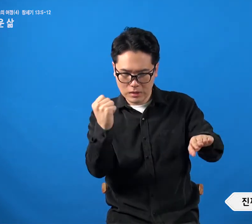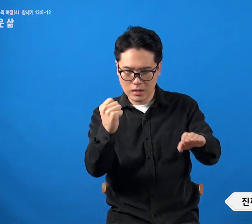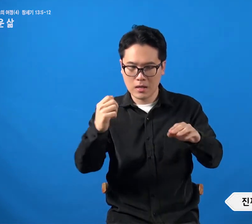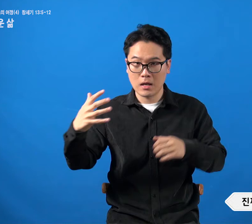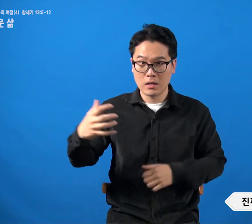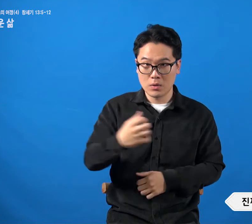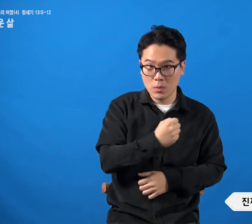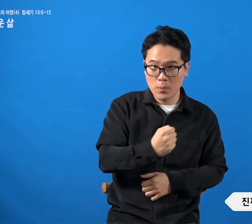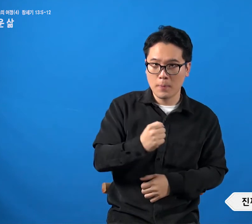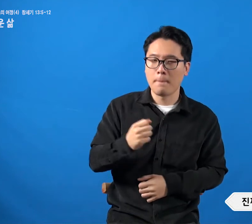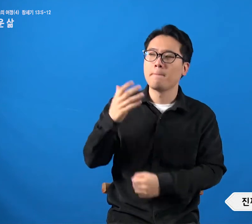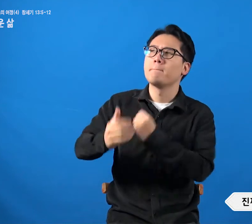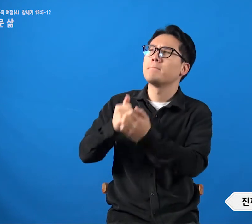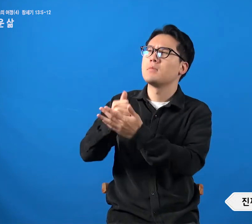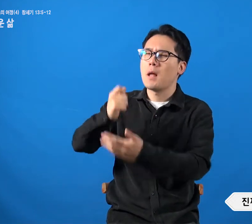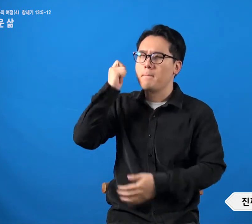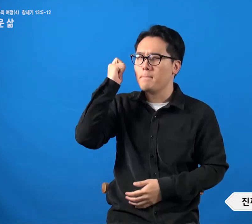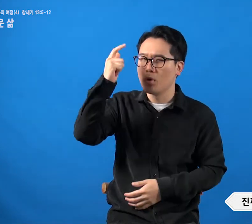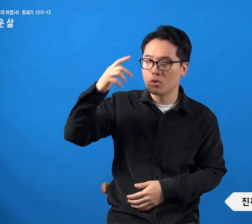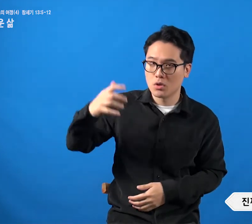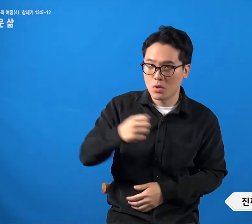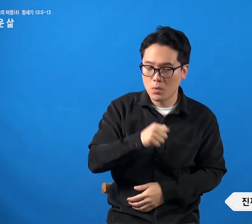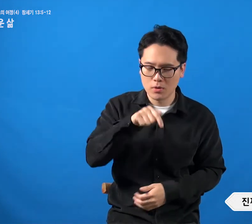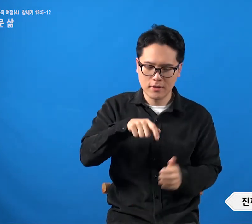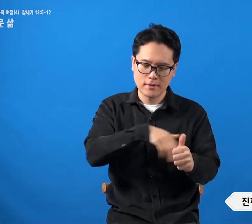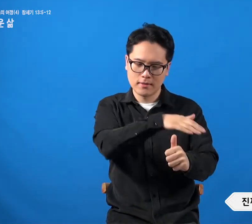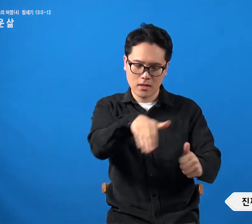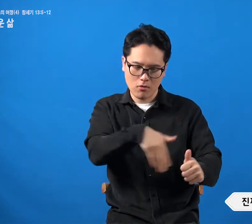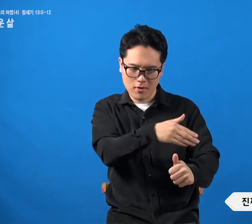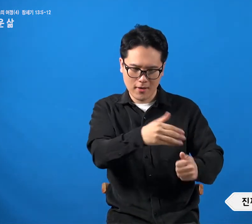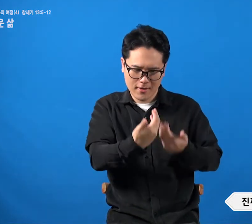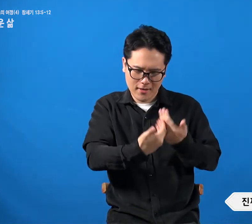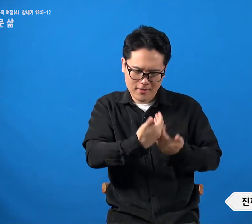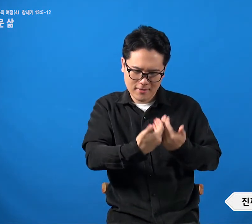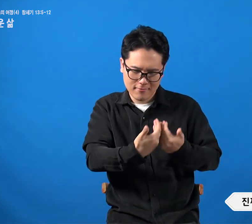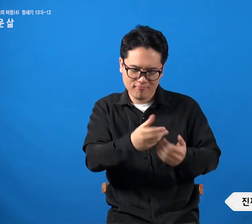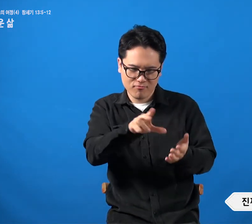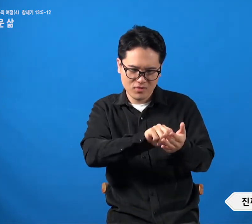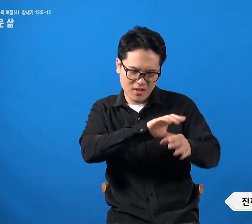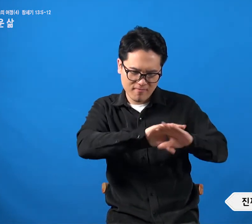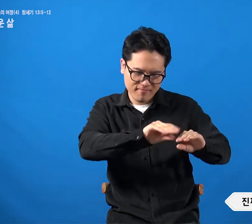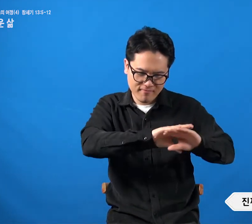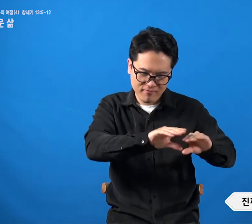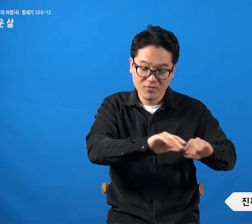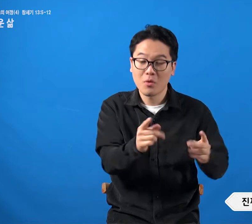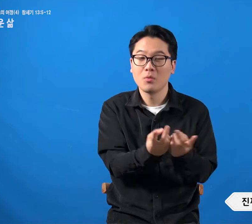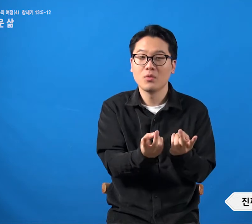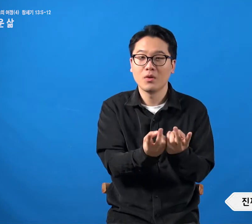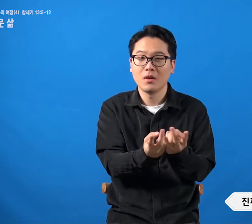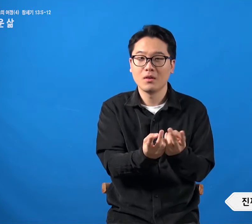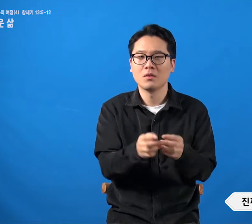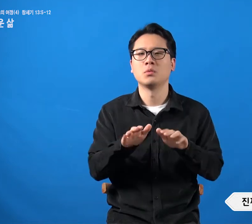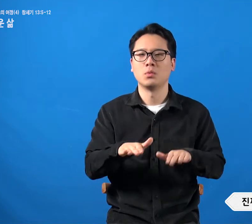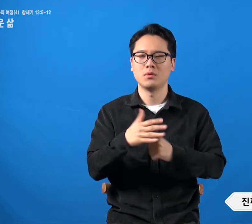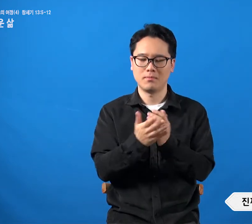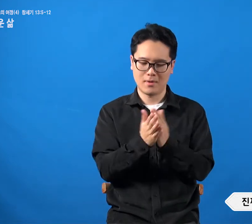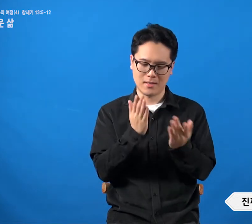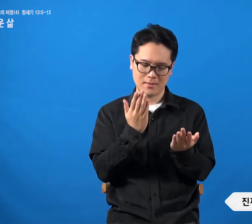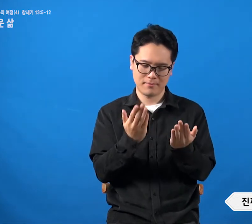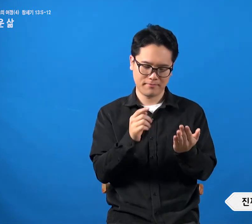그 하나님의 명철로 그 상황의 갈등의 문제를 해결하였는가? 오늘 말씀을 한번